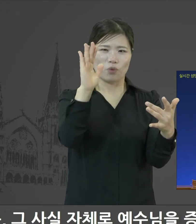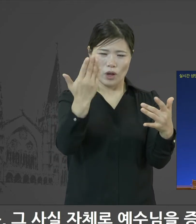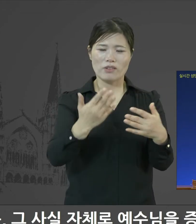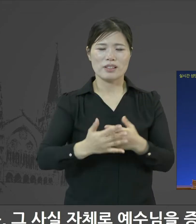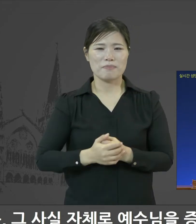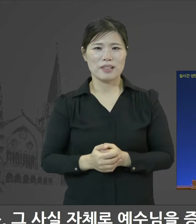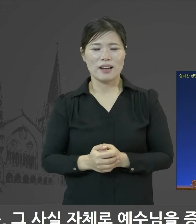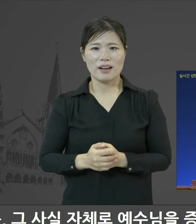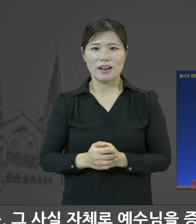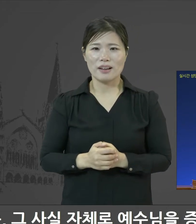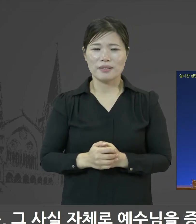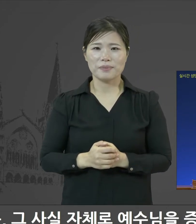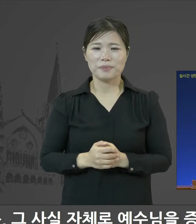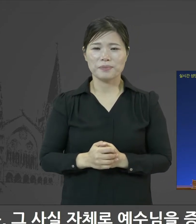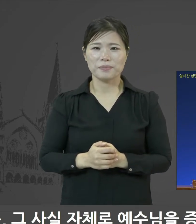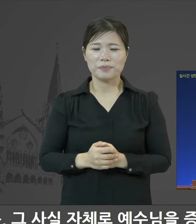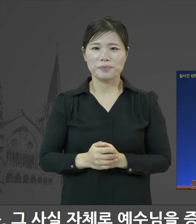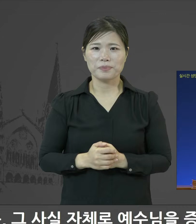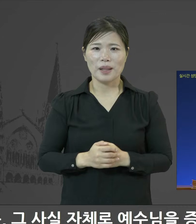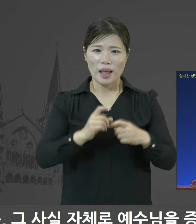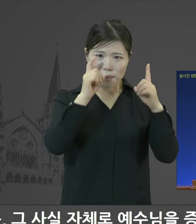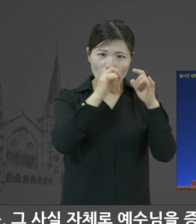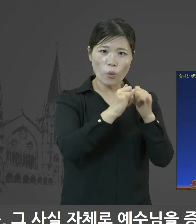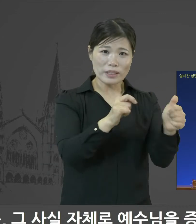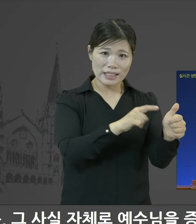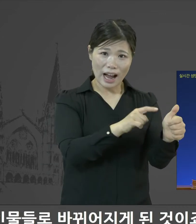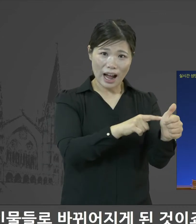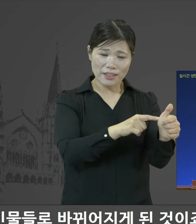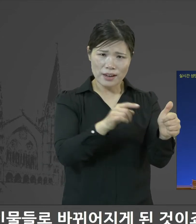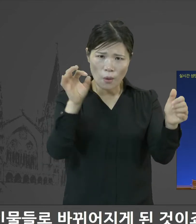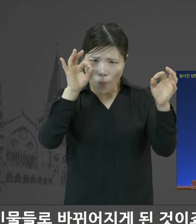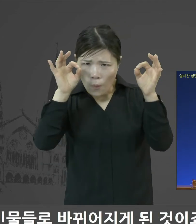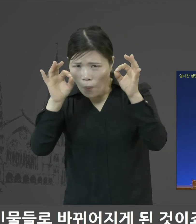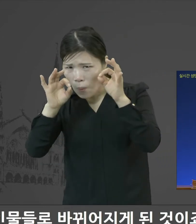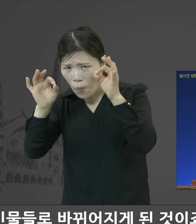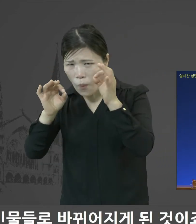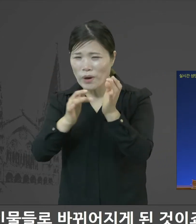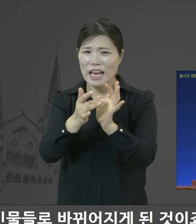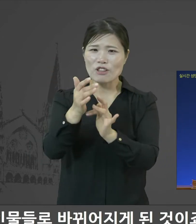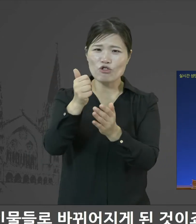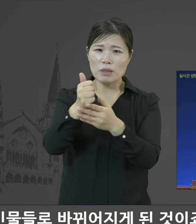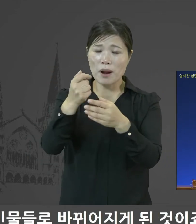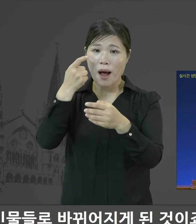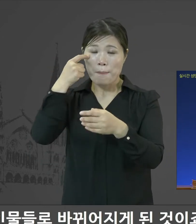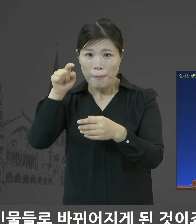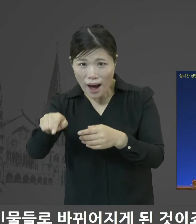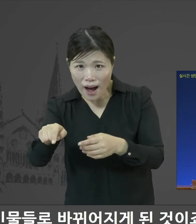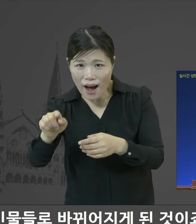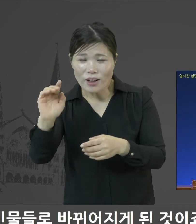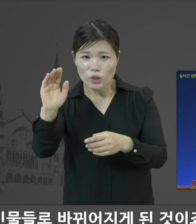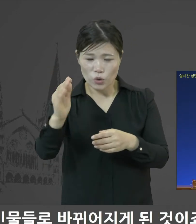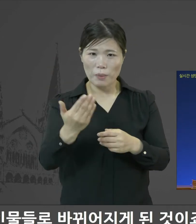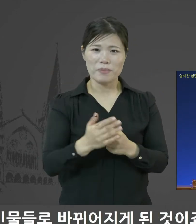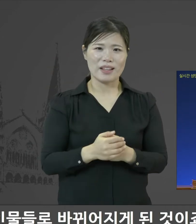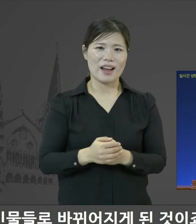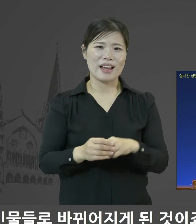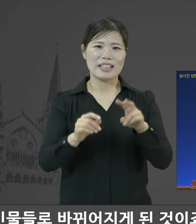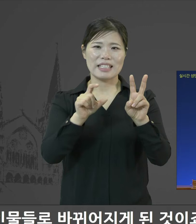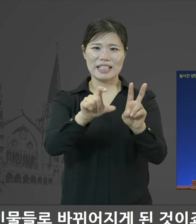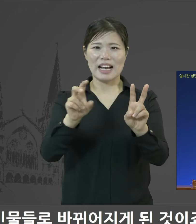자, 이들이 예수님을 찾아냅니다. 예수님을 찾아낸 다음에 한 일이 오늘